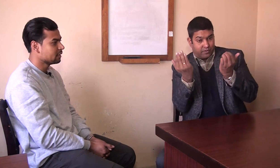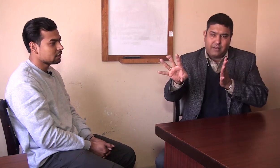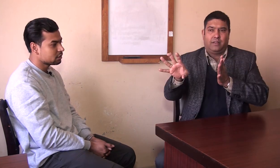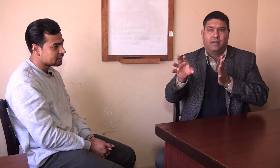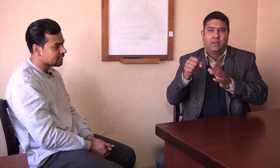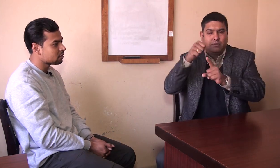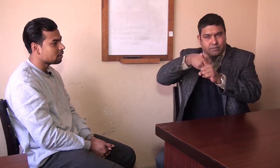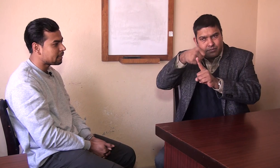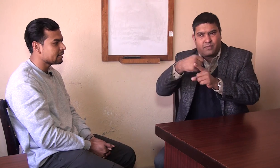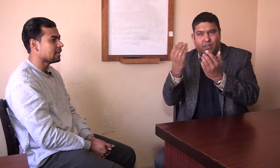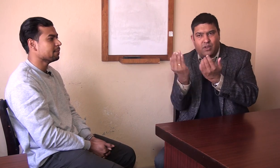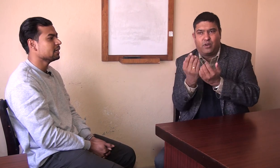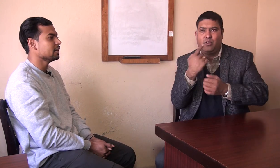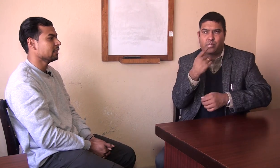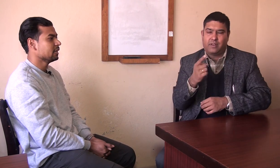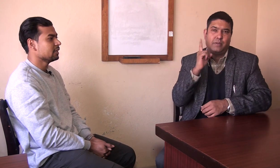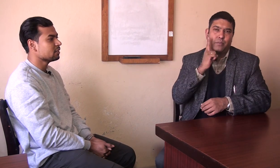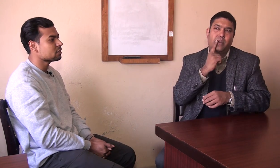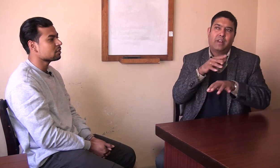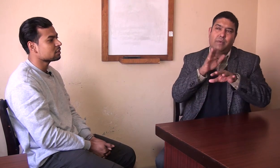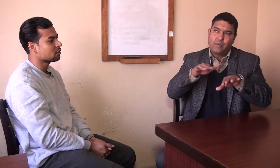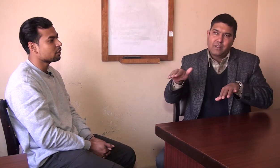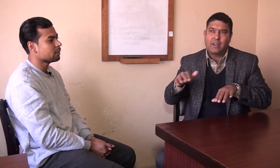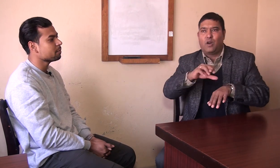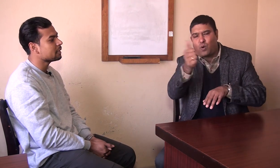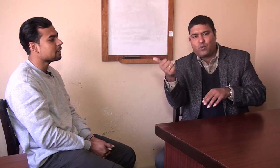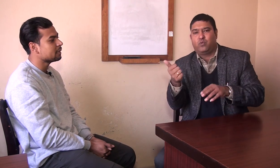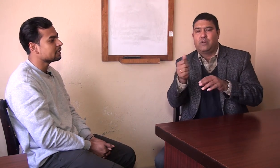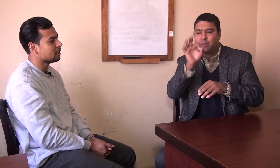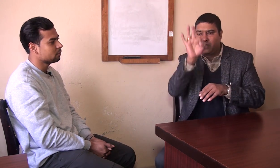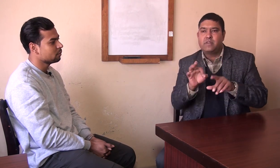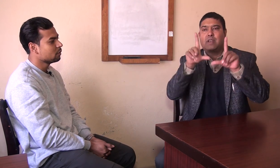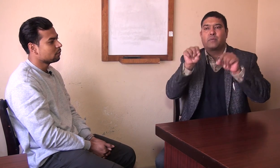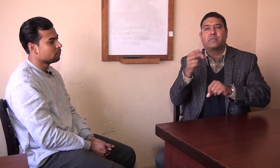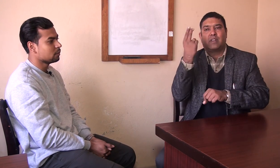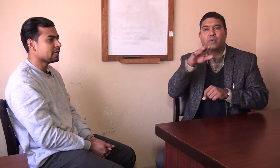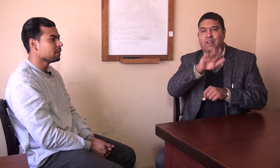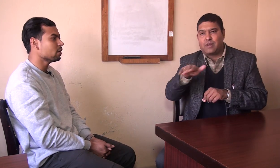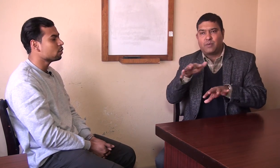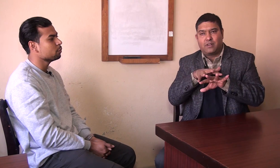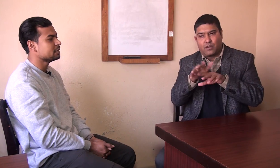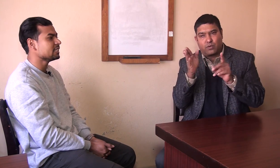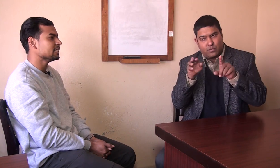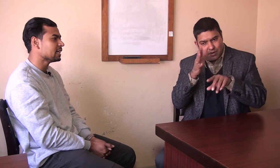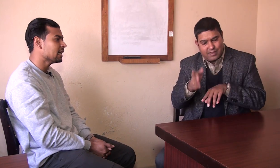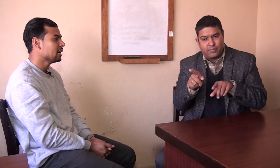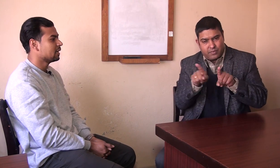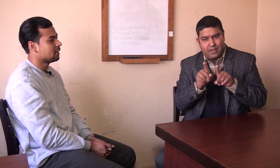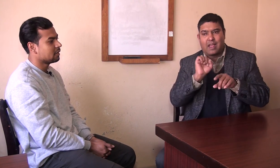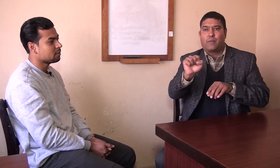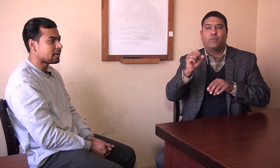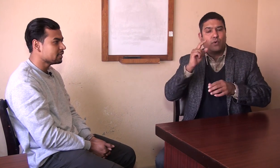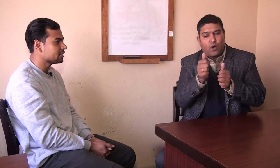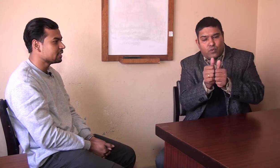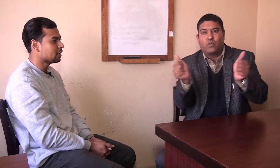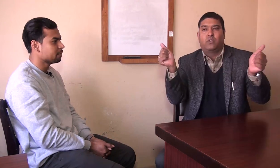देखिन्छ त्यो स्थानीय तहबाटै हामीले निरन्तर सङ्घर्ष गऱ्यौँ भने बहिरा बालबालिकाहरूलाई पनि अरू विशेष शिक्षा